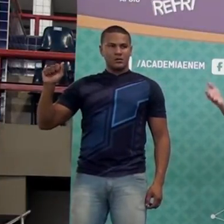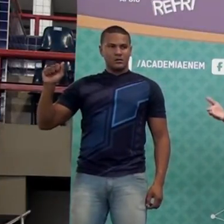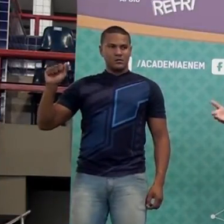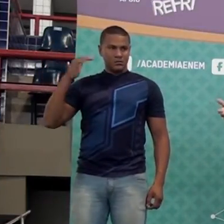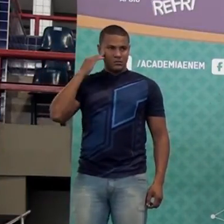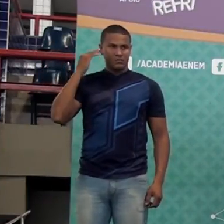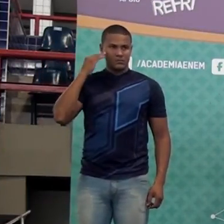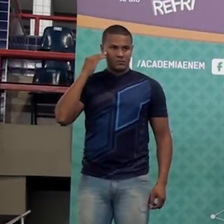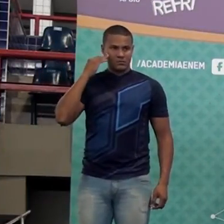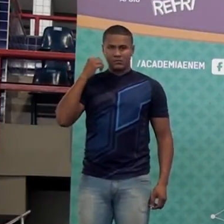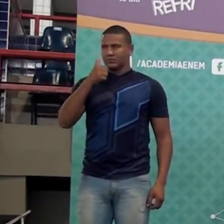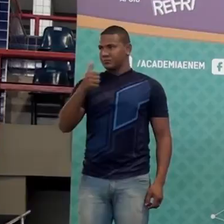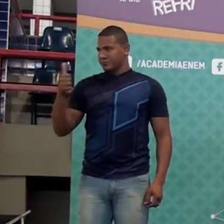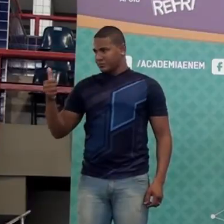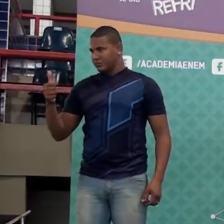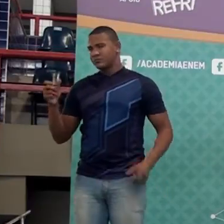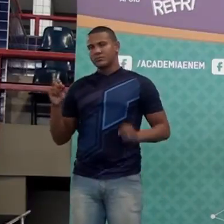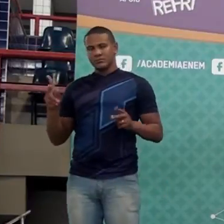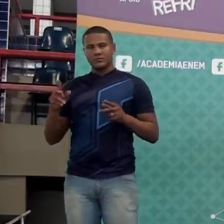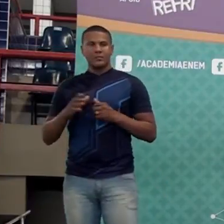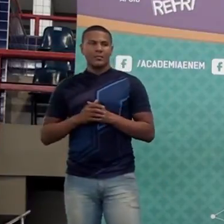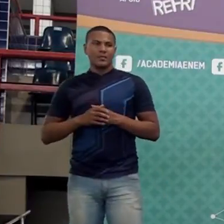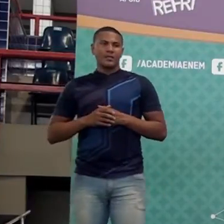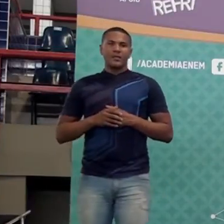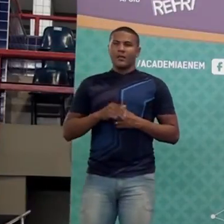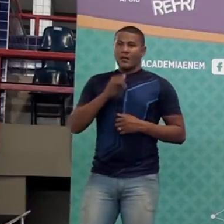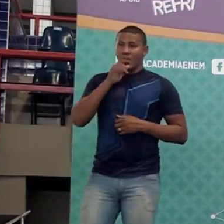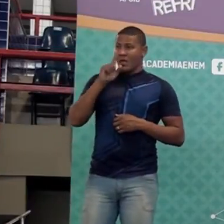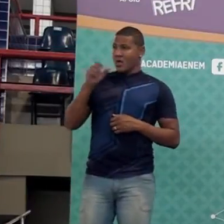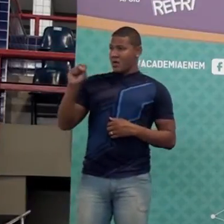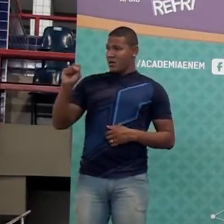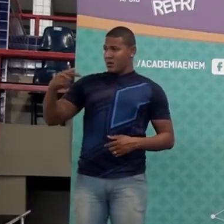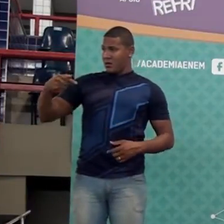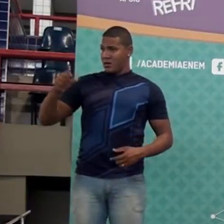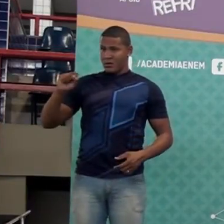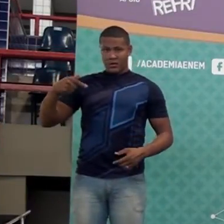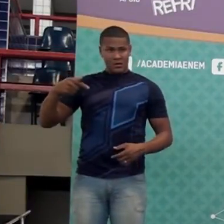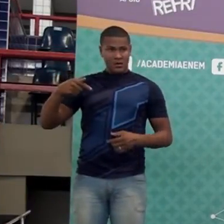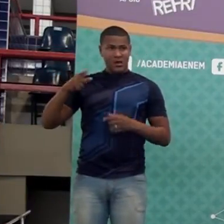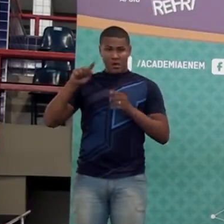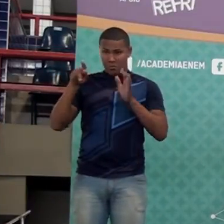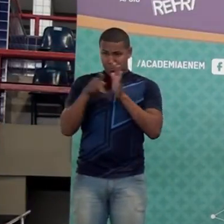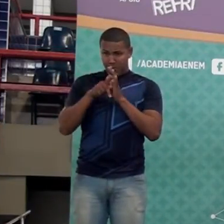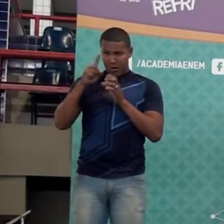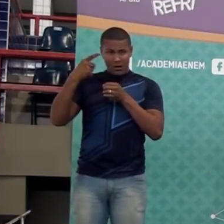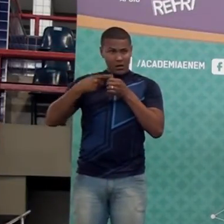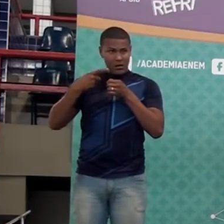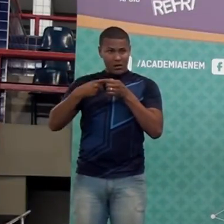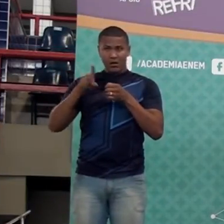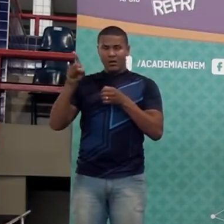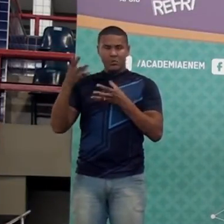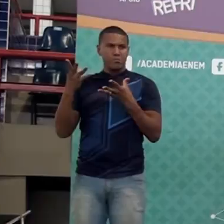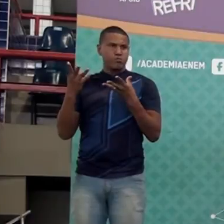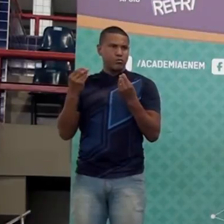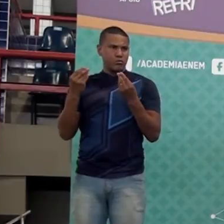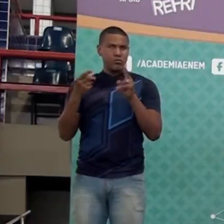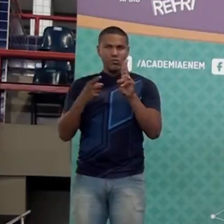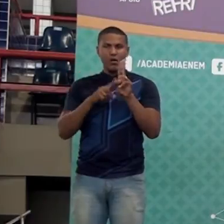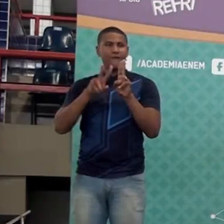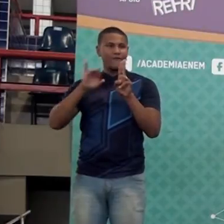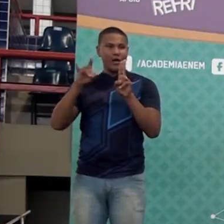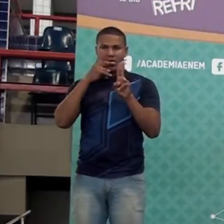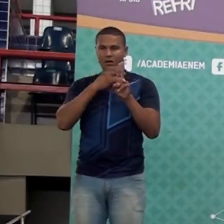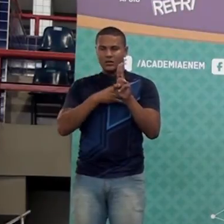urânio de Santa Quitéria. Esse urânio tanto vai ser exportado, como vai ser levado também para Resende, no Rio de